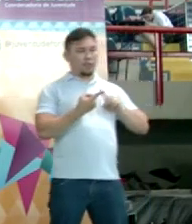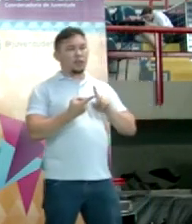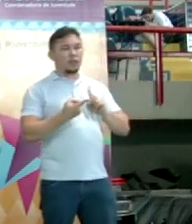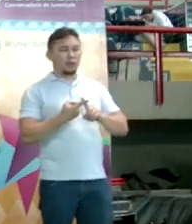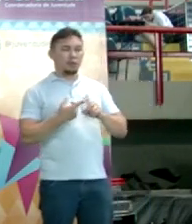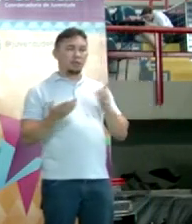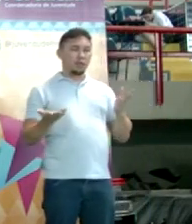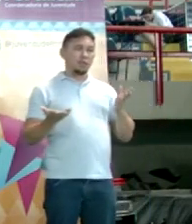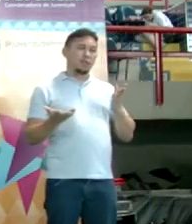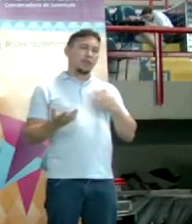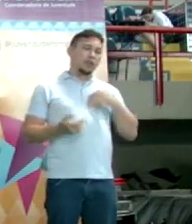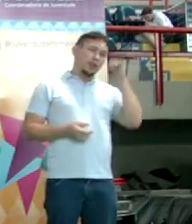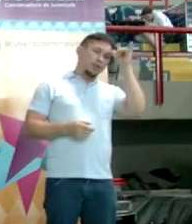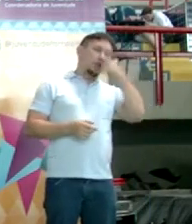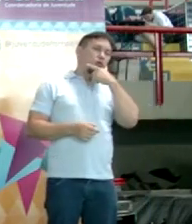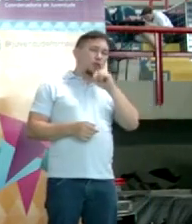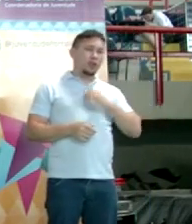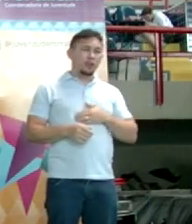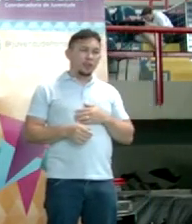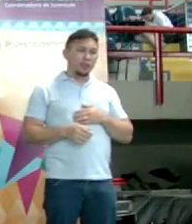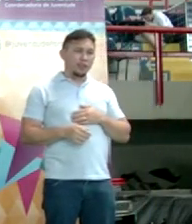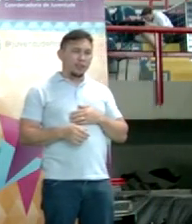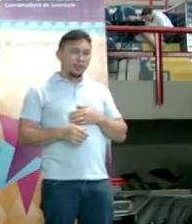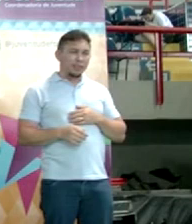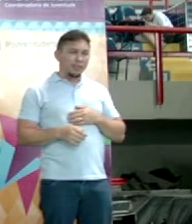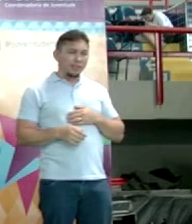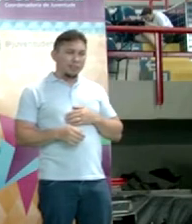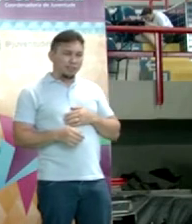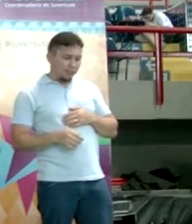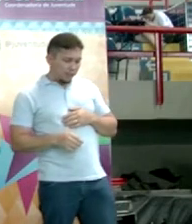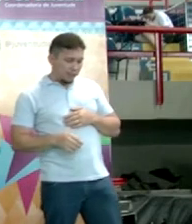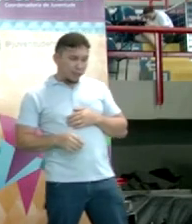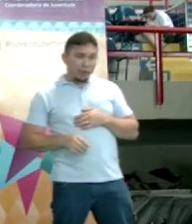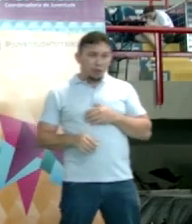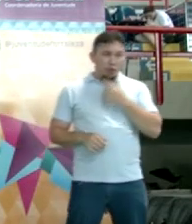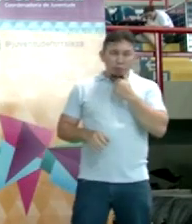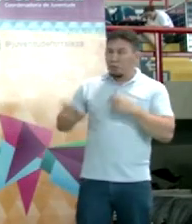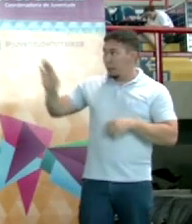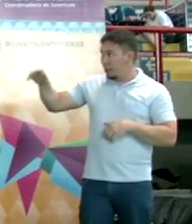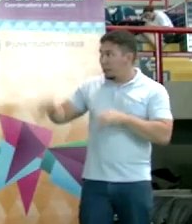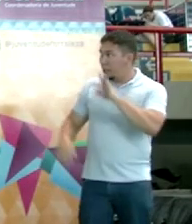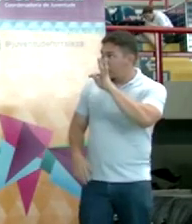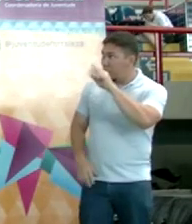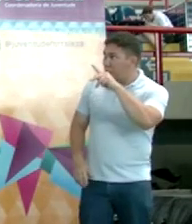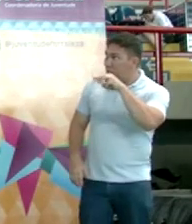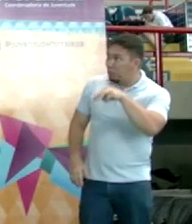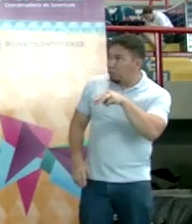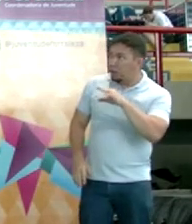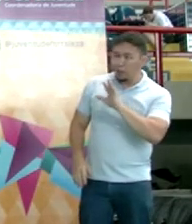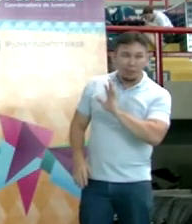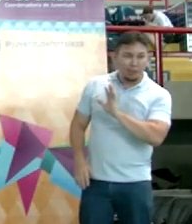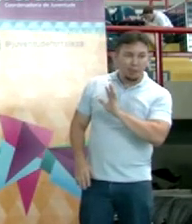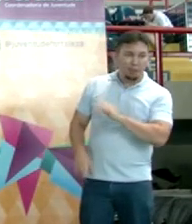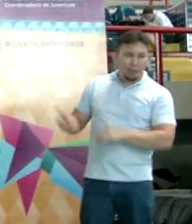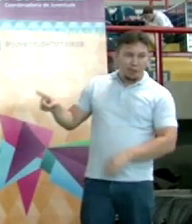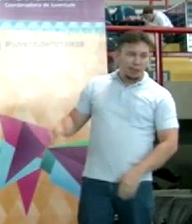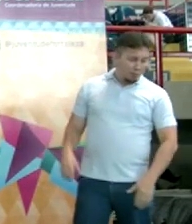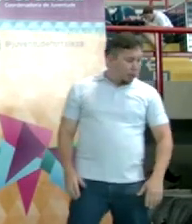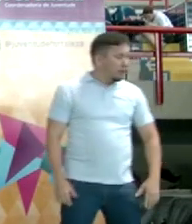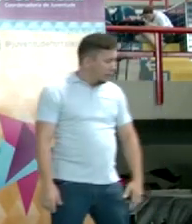jamais deve ser feita é perguntar se a mulher está de TPM. A não ser que a pessoa não tenha amor próprio à vida,